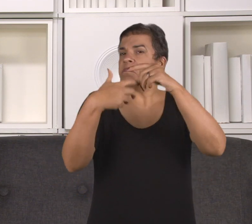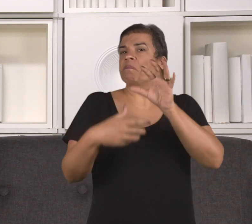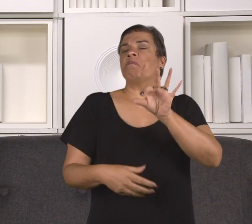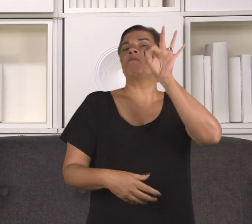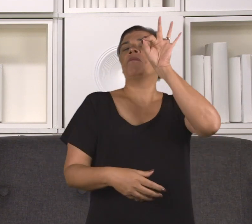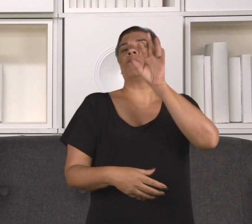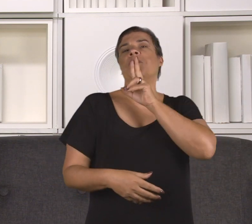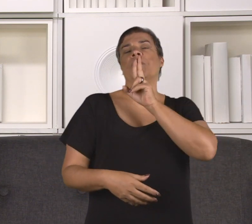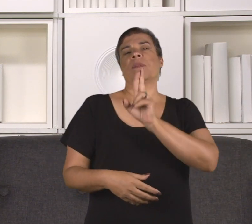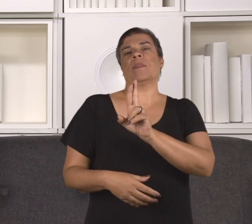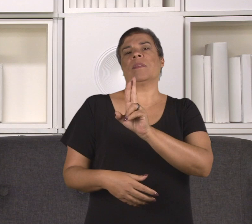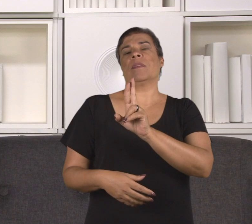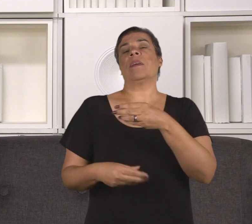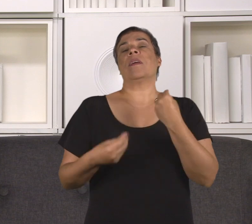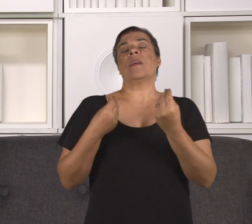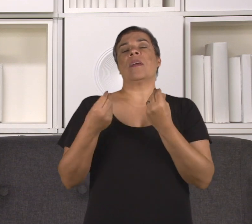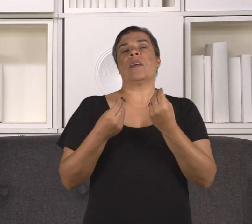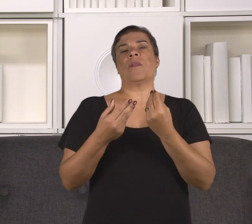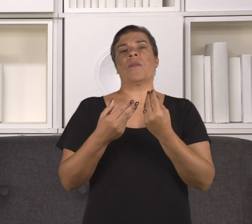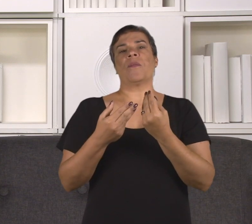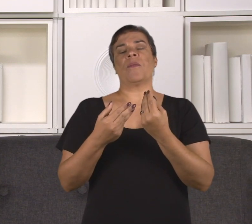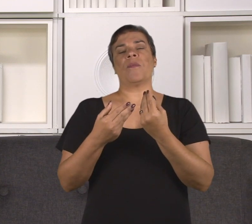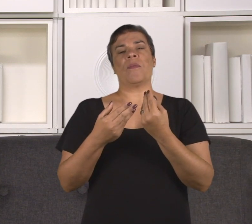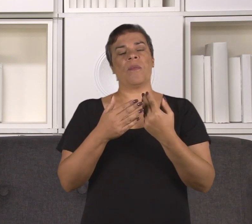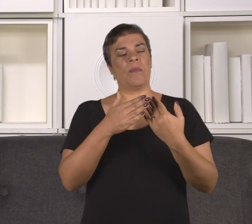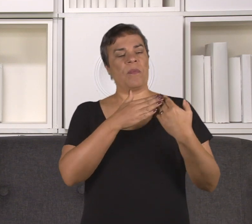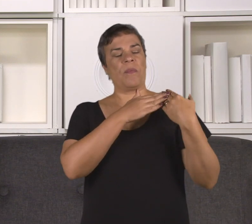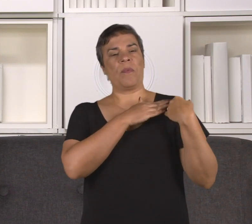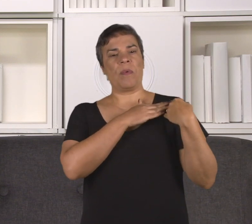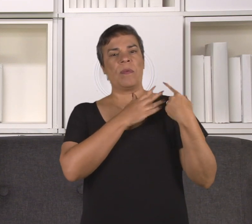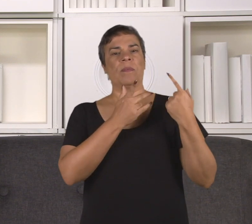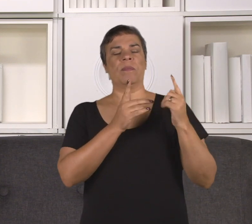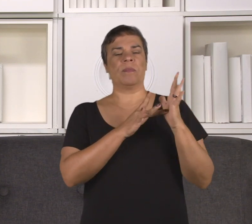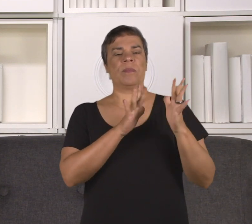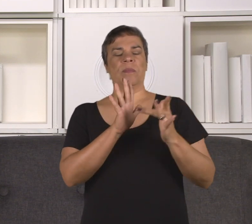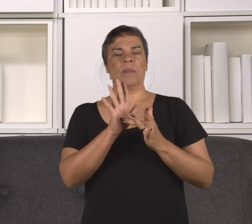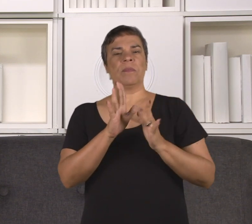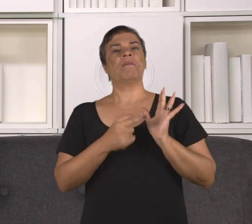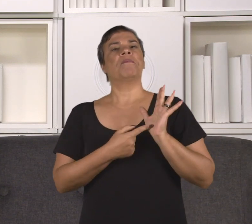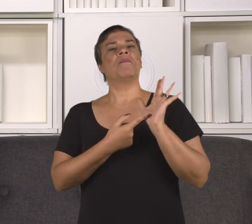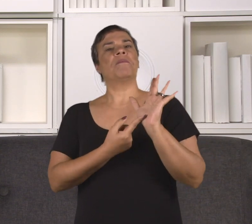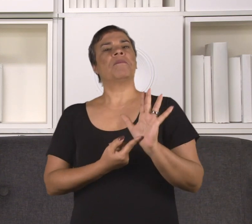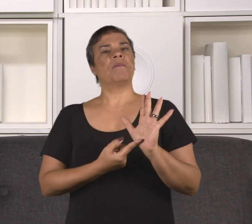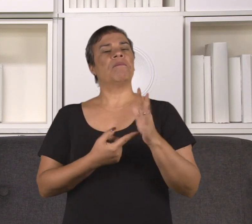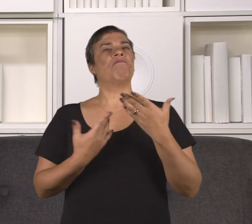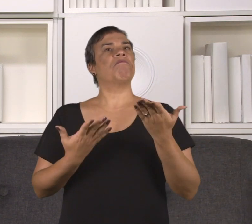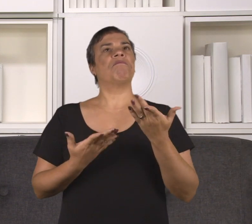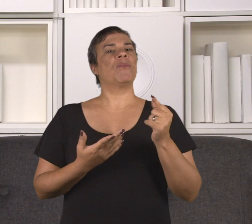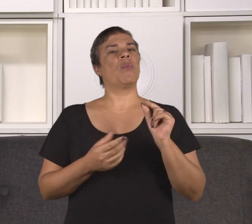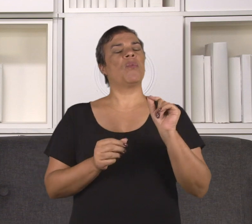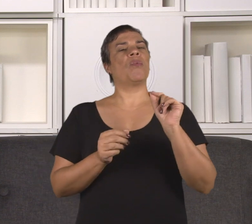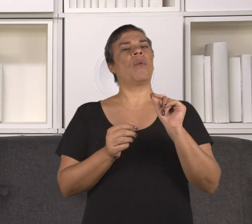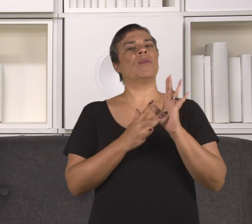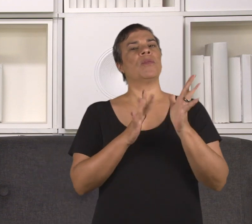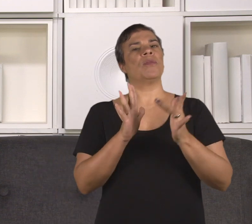o papel de Jesus Cristo a respeito de maldição.